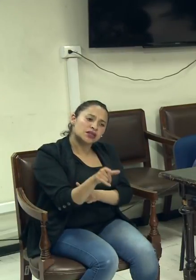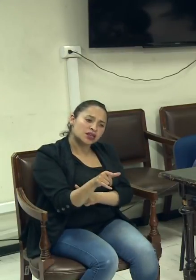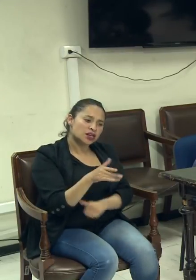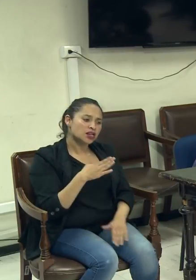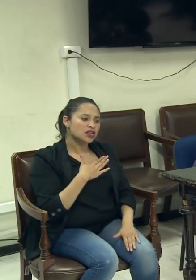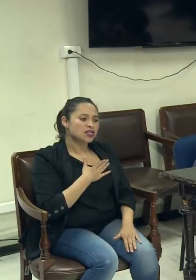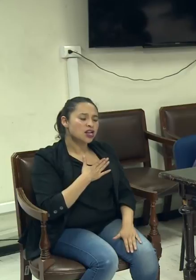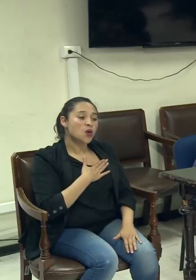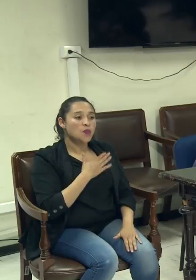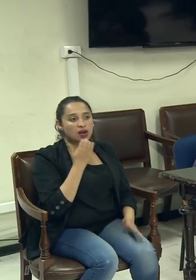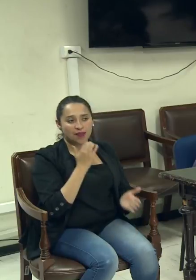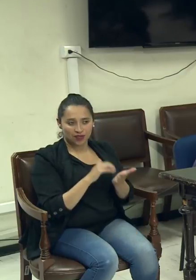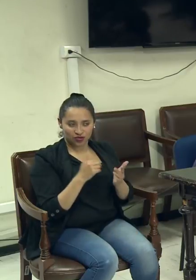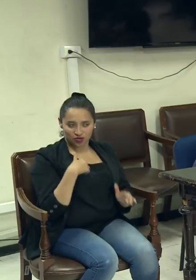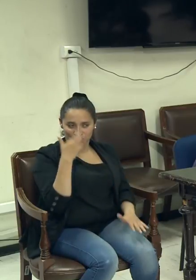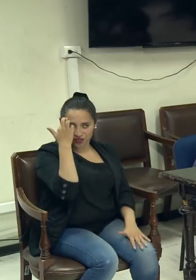novela?